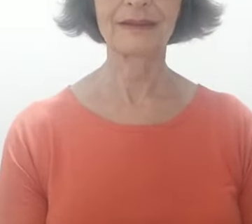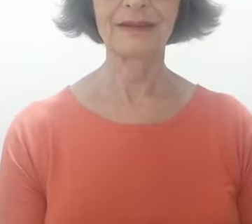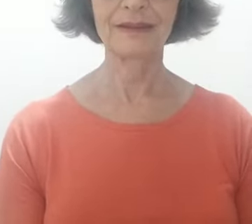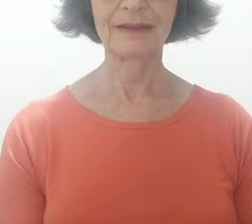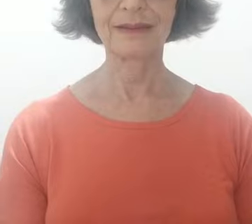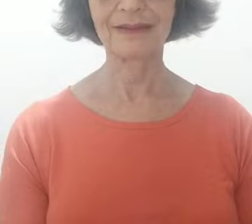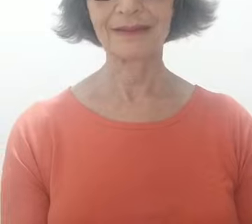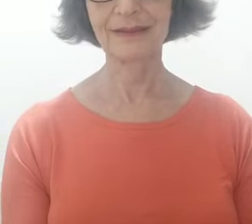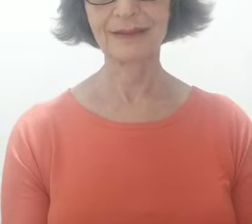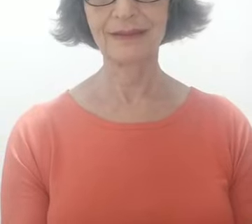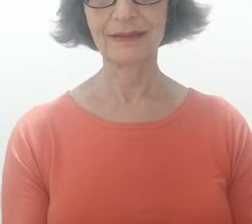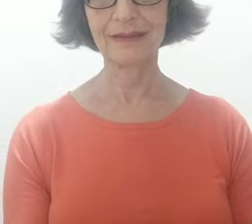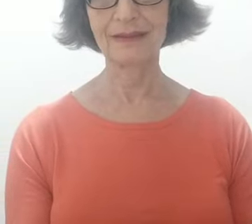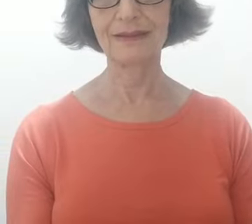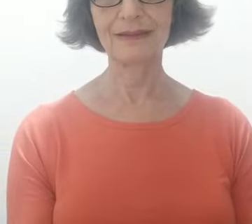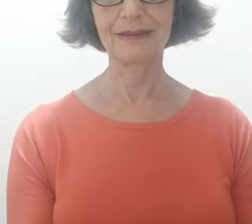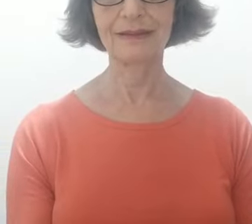Ótimo, obrigada.